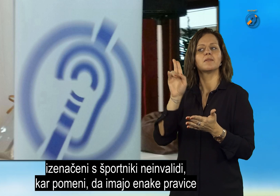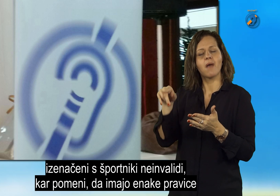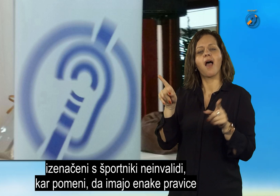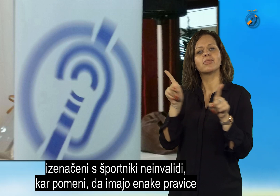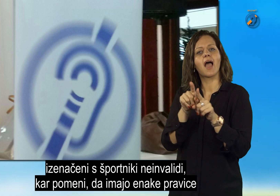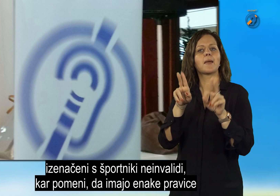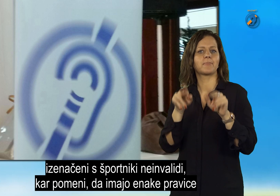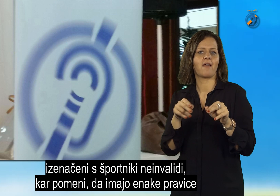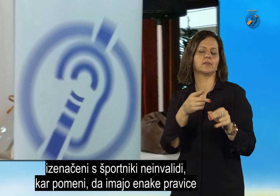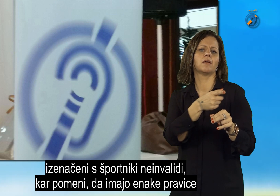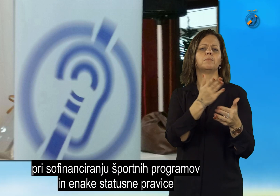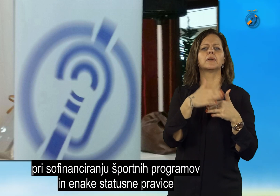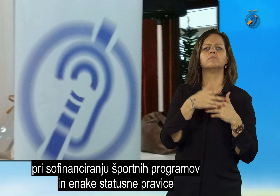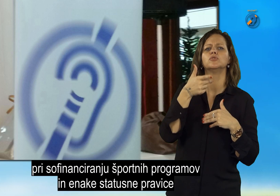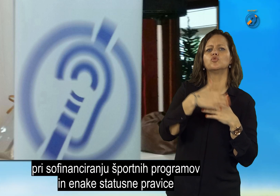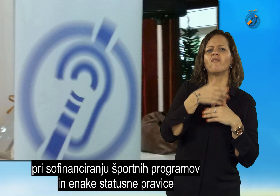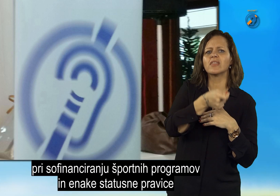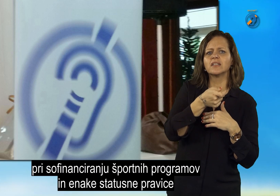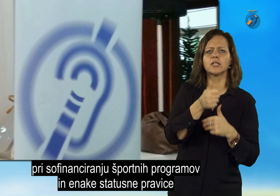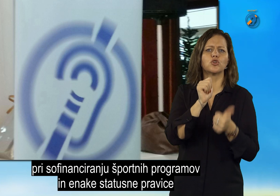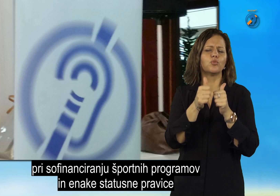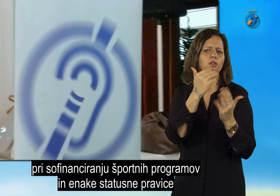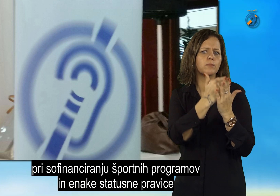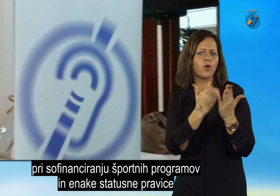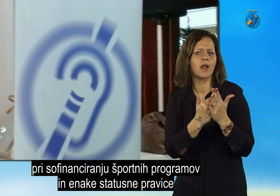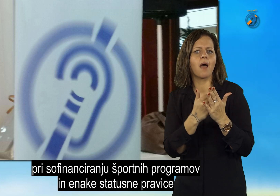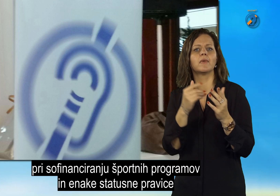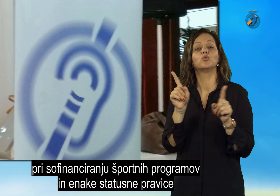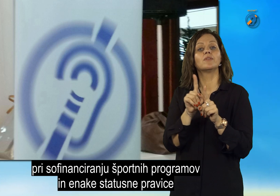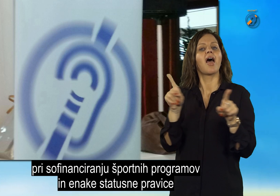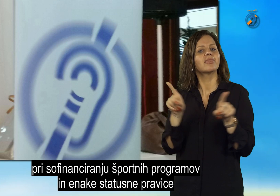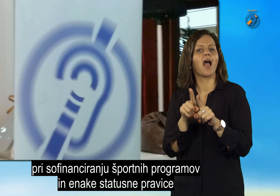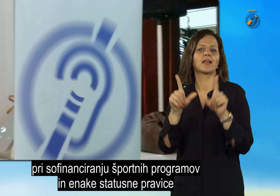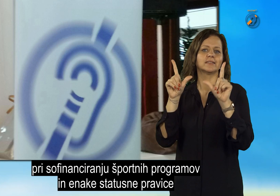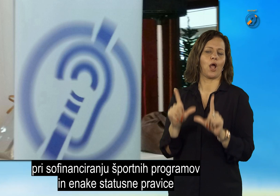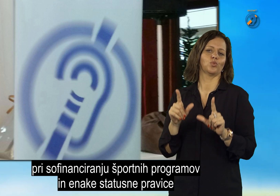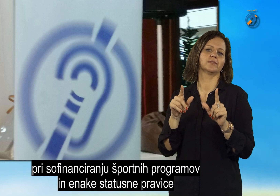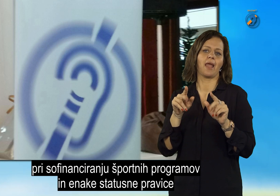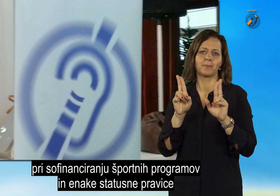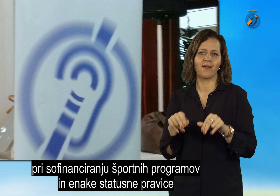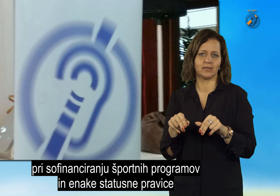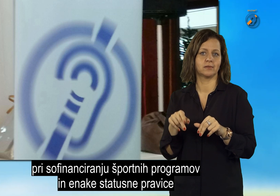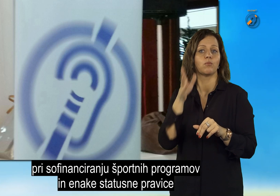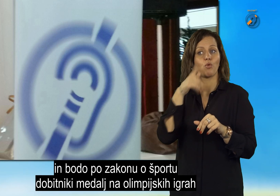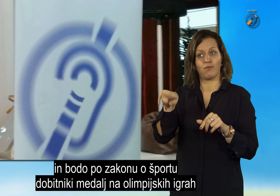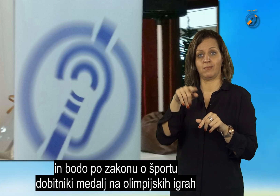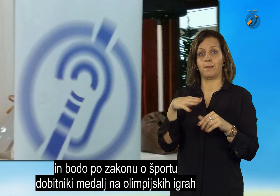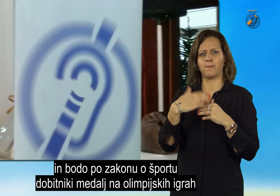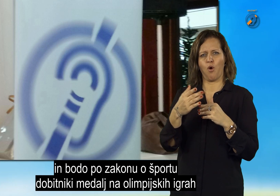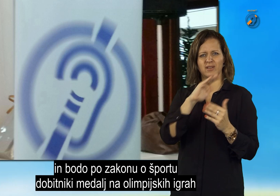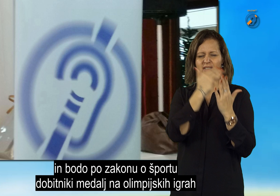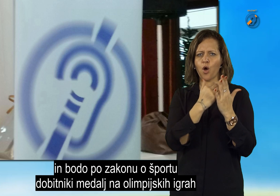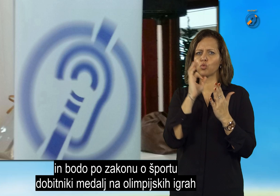kar pomeni, da imajo enake pravice pri sofinanciranju športnih programov in enake statusne